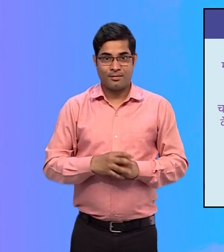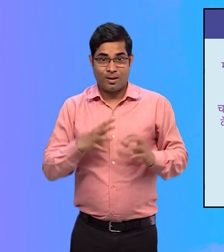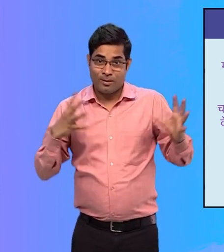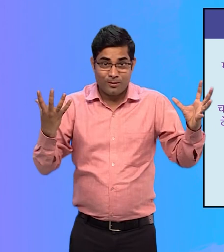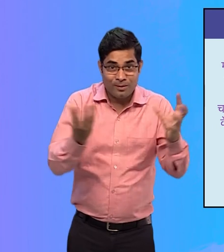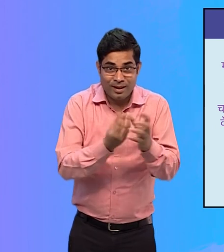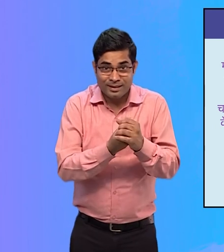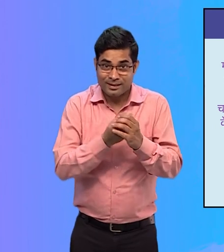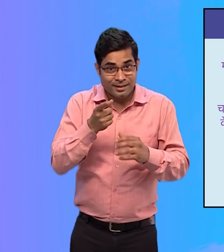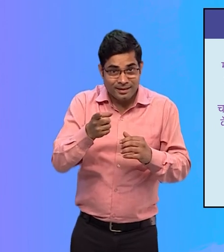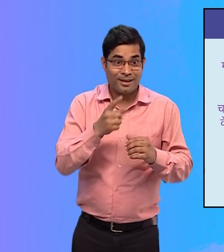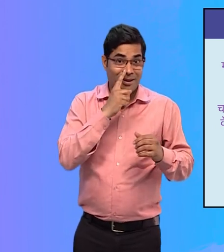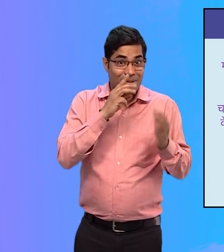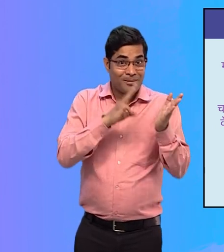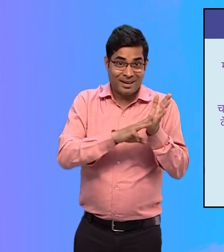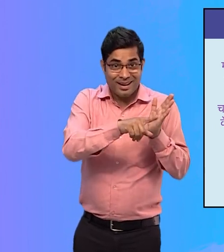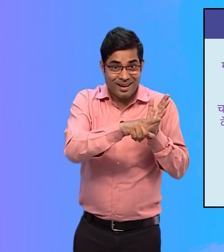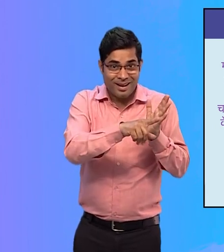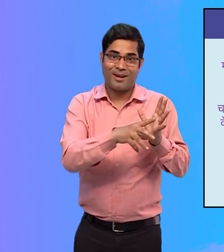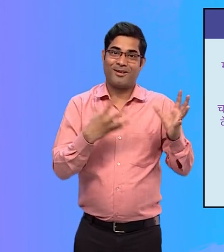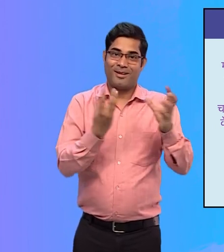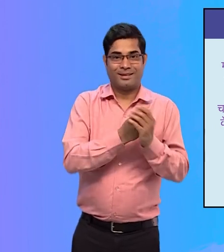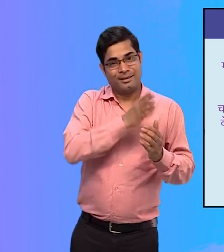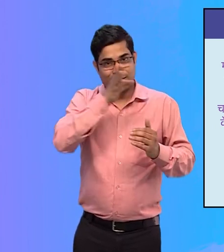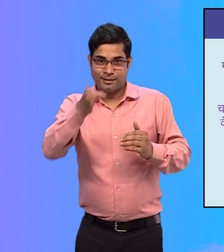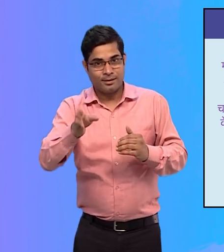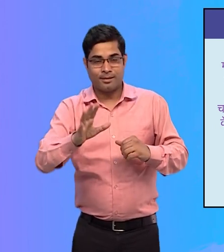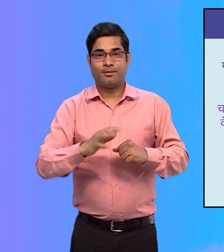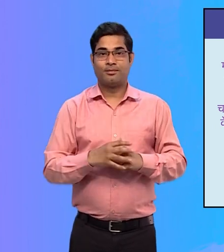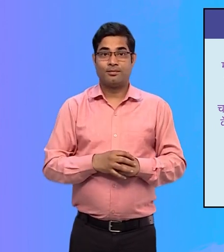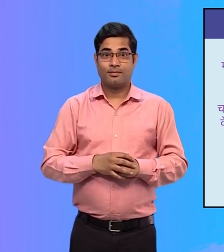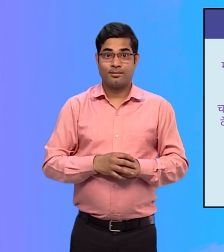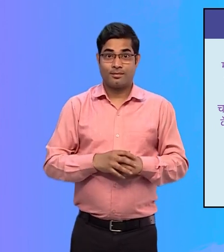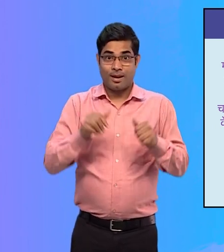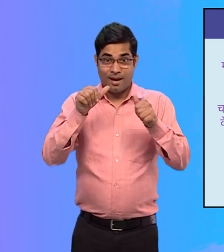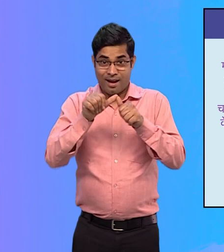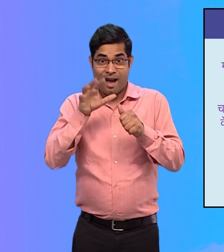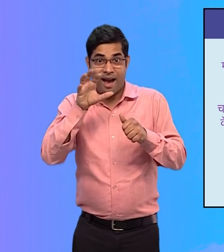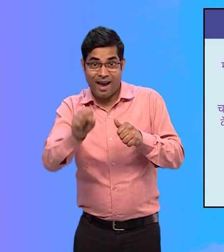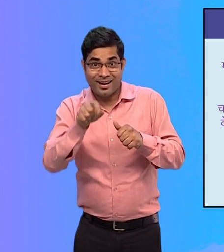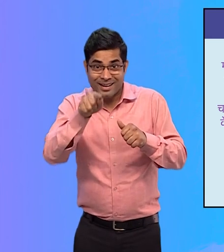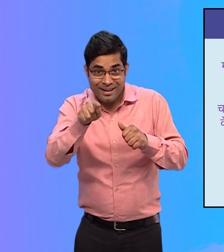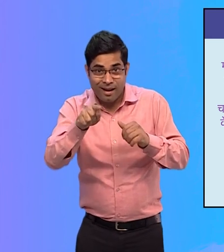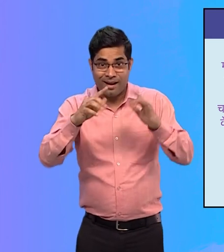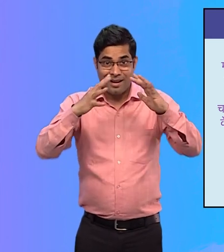आइए हम भी उसके साथ विभिन्न वेबसाइट सुरम्यता सुविधाओं के बारे में जाने